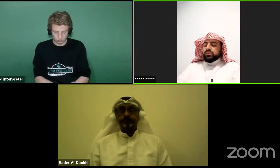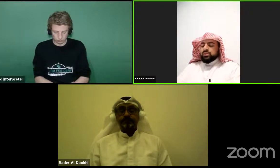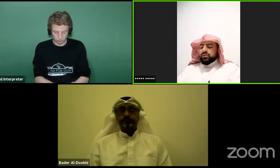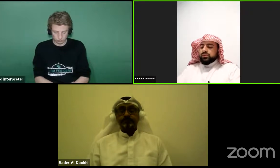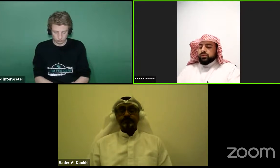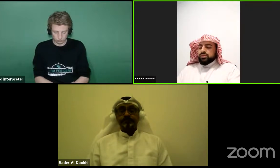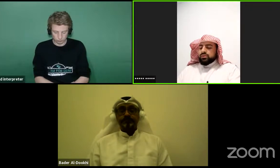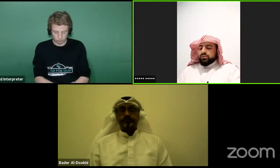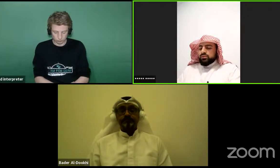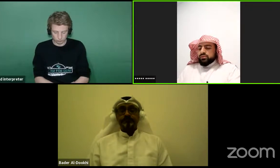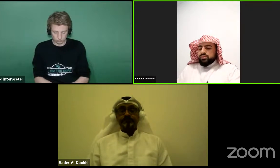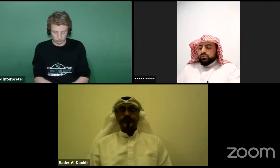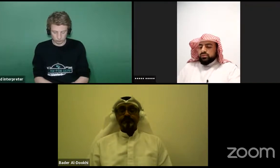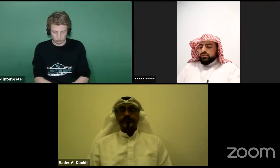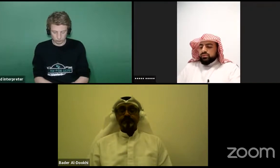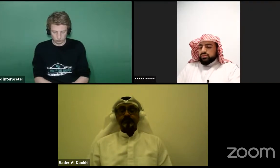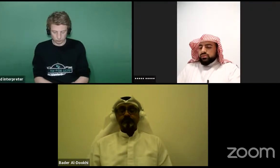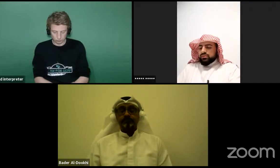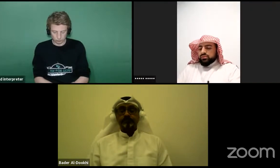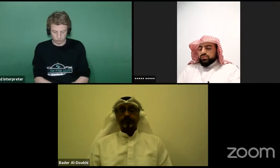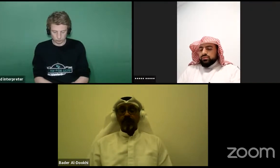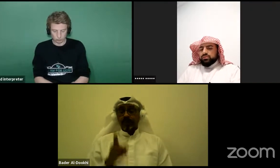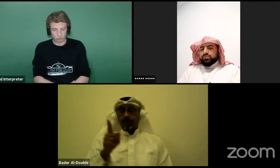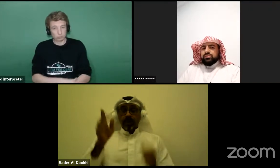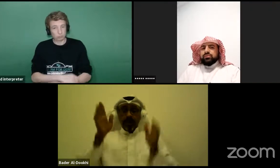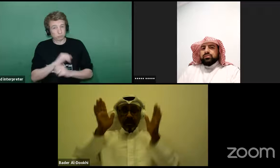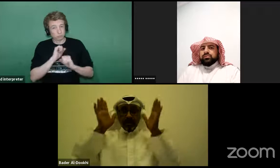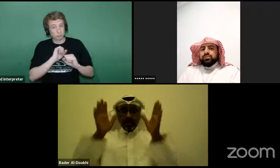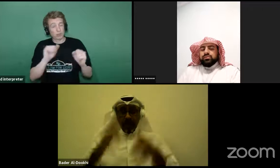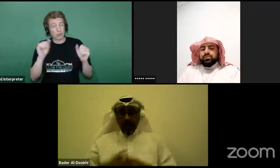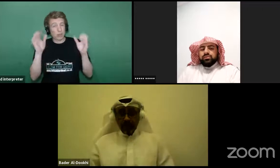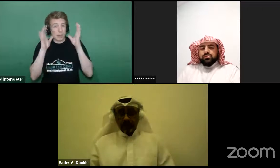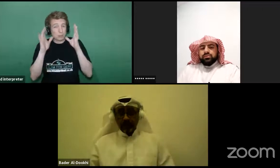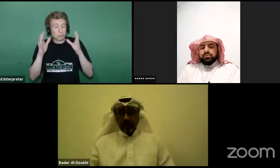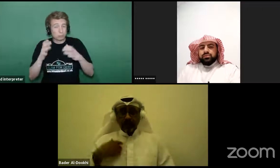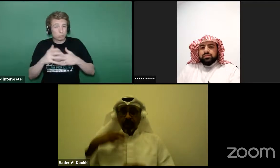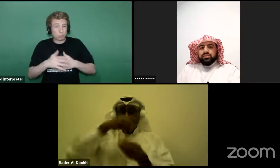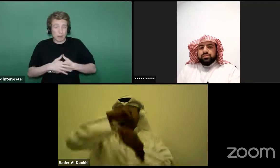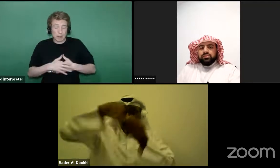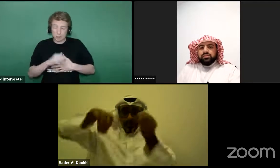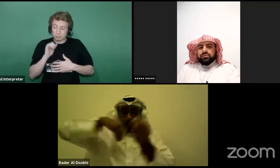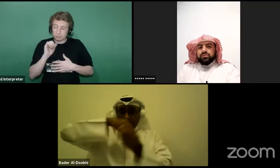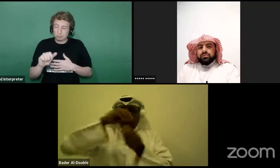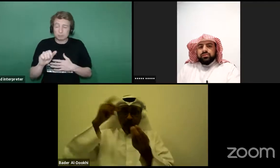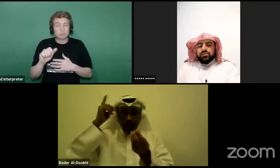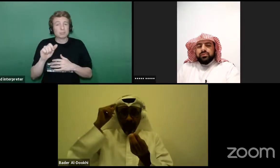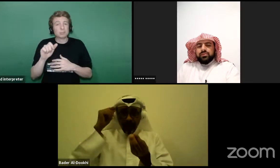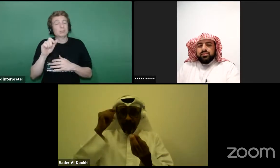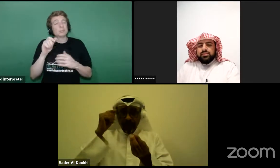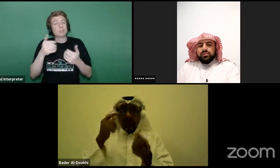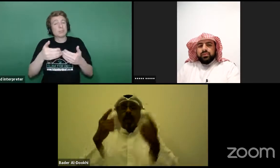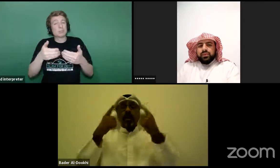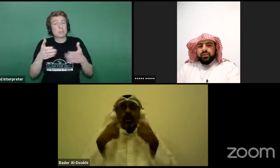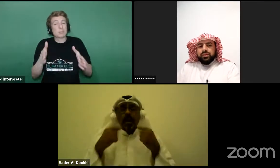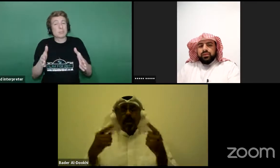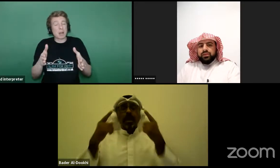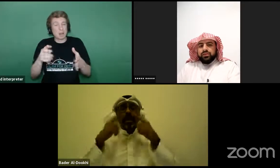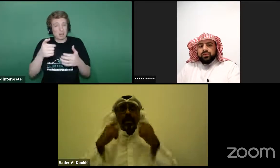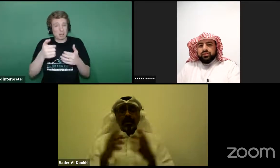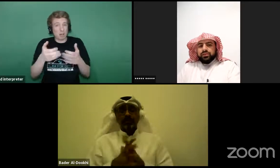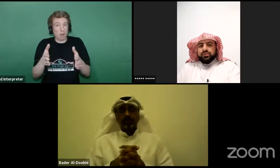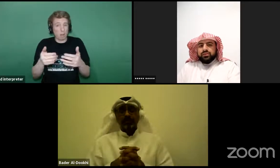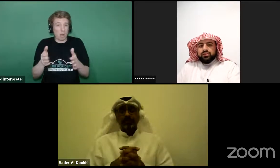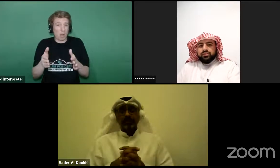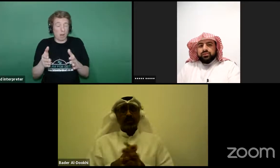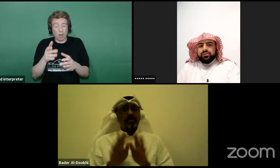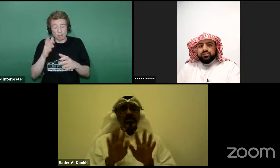تكفرون. Their prayer at the house of Allah, i.e. the Kaaba at Mecca, was nothing